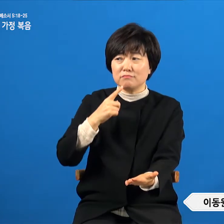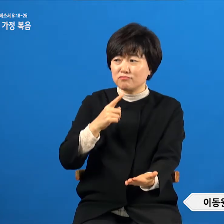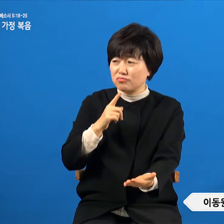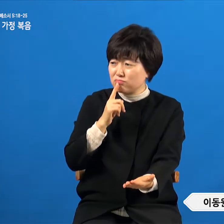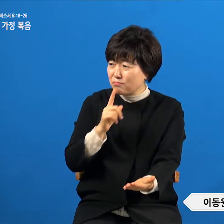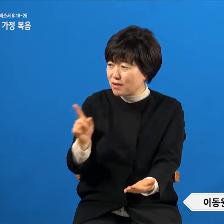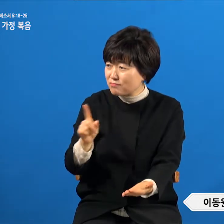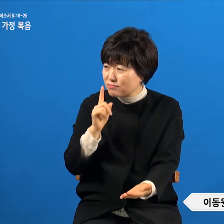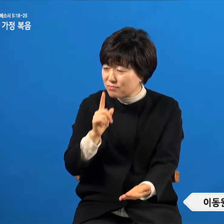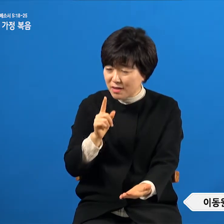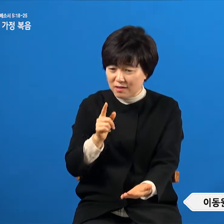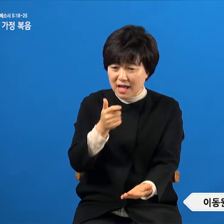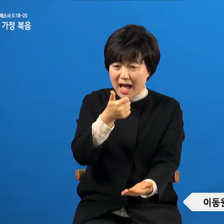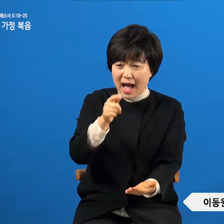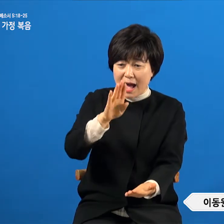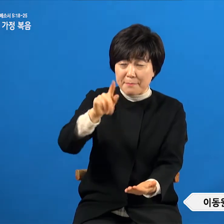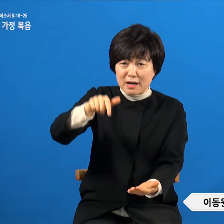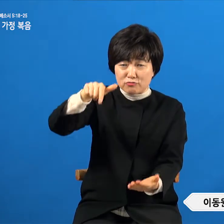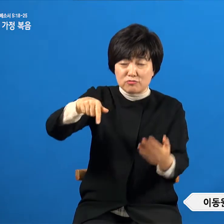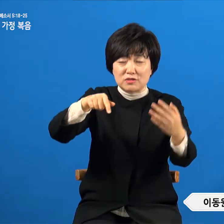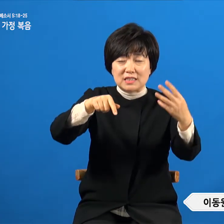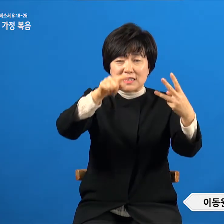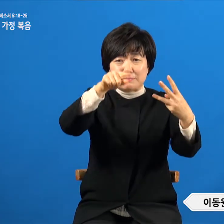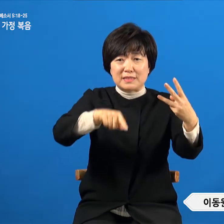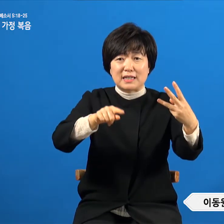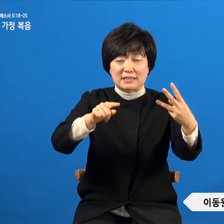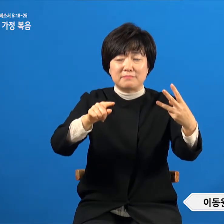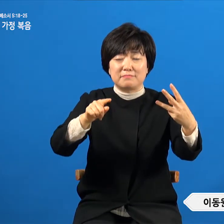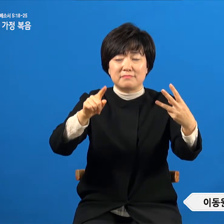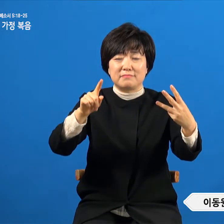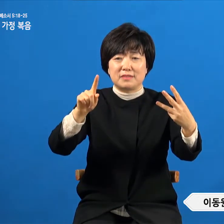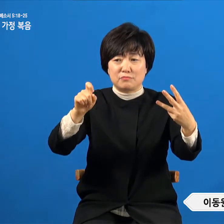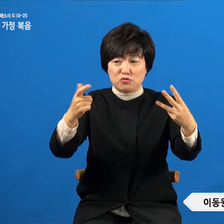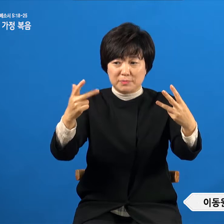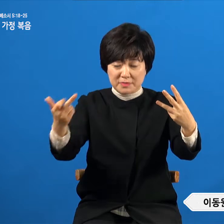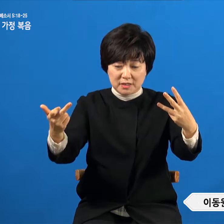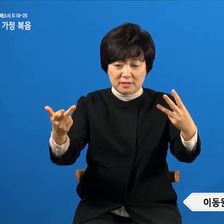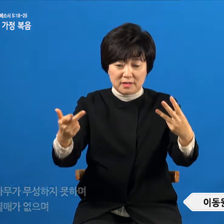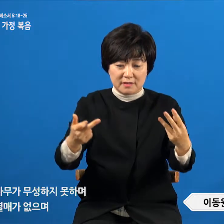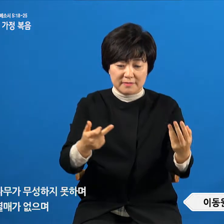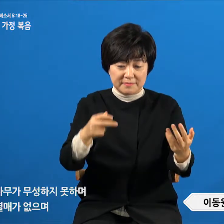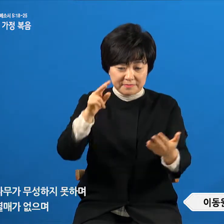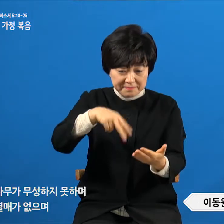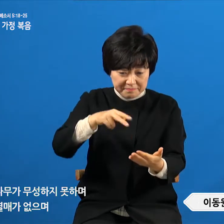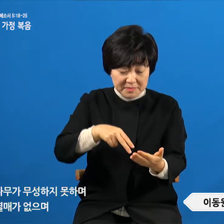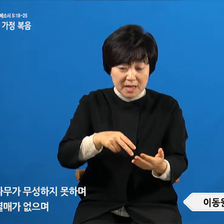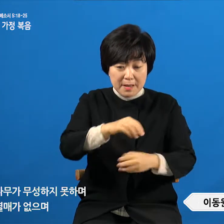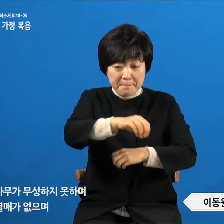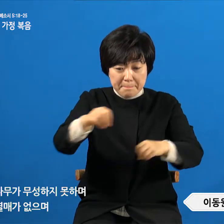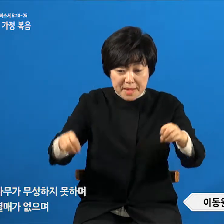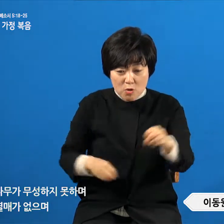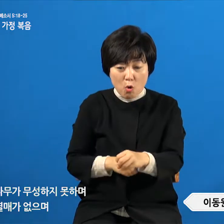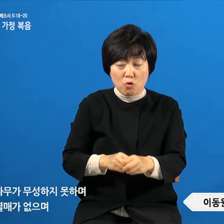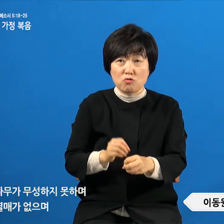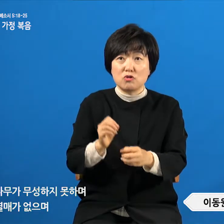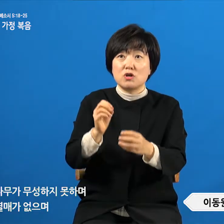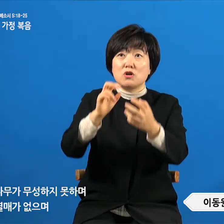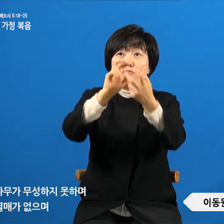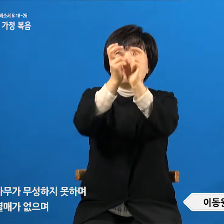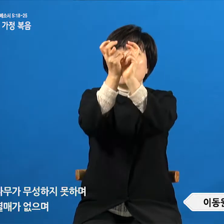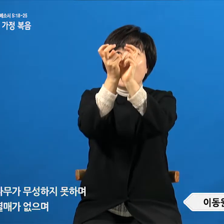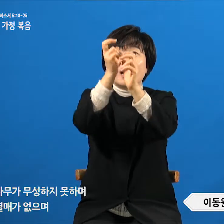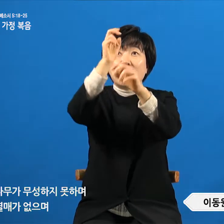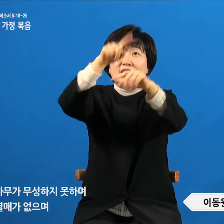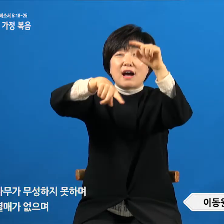그래서 무슨 말을 하시나 저분이. 하박국 3장 17절을 다 폈습니다. 다 같이 읽겠습니다. 시작. 비록 무화과